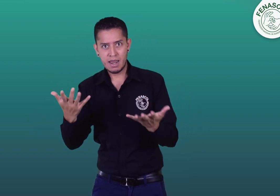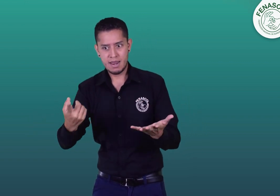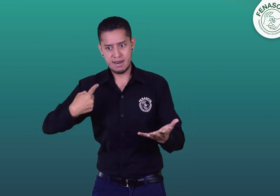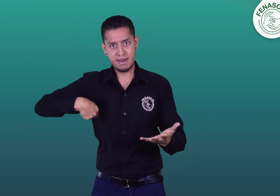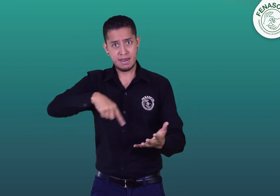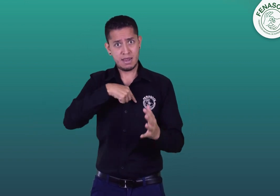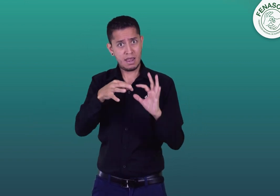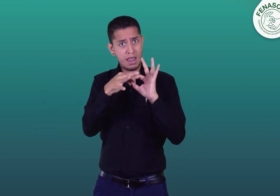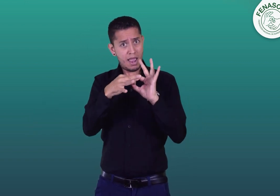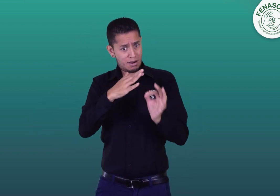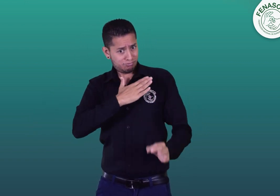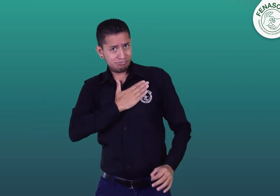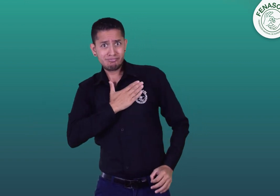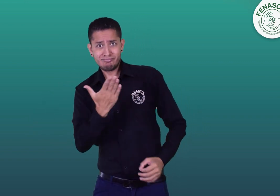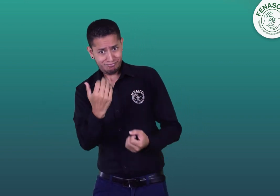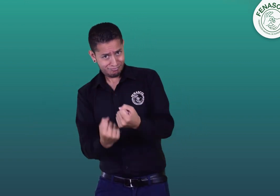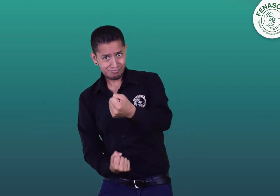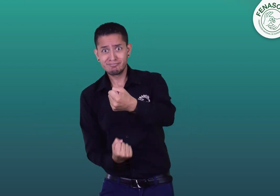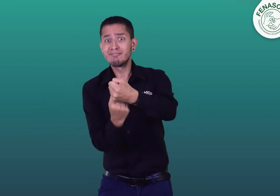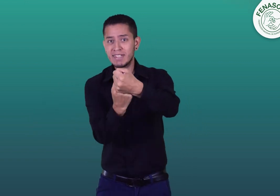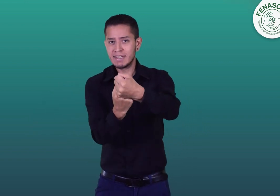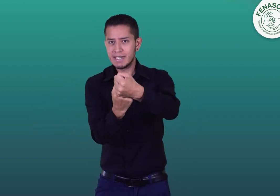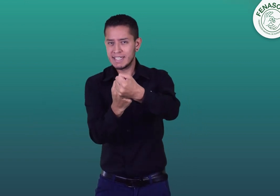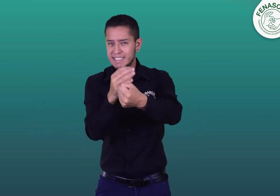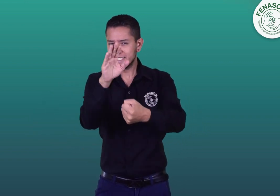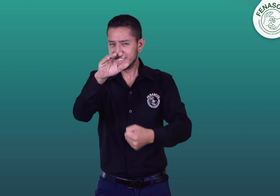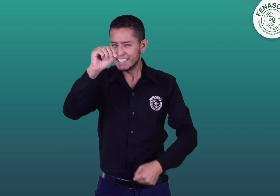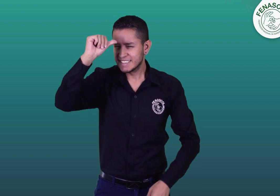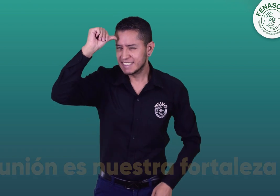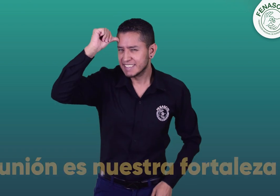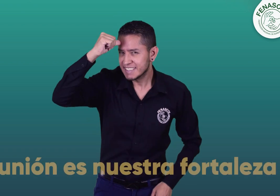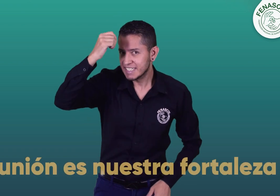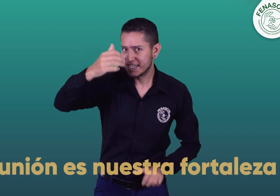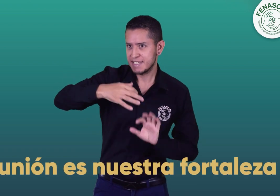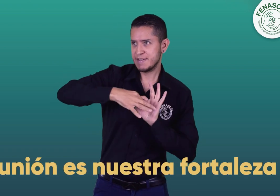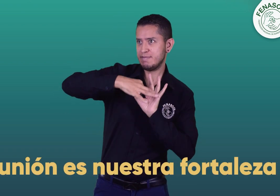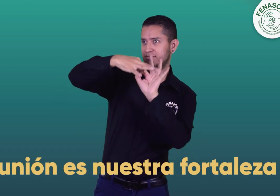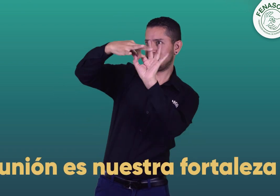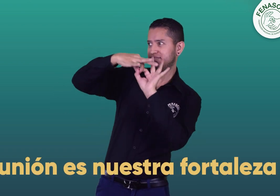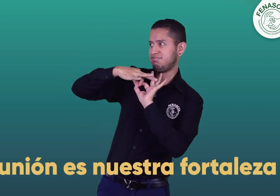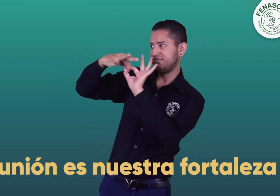Recuerden que la unión es nuestra fortaleza.